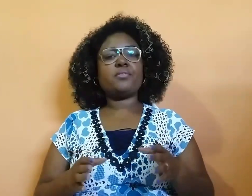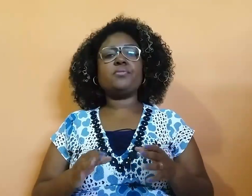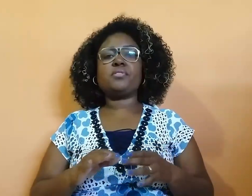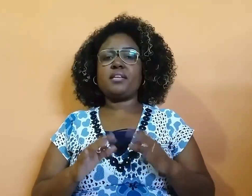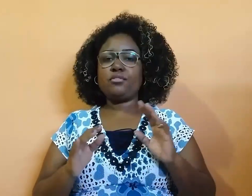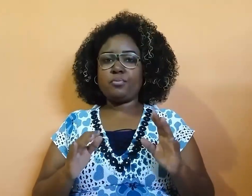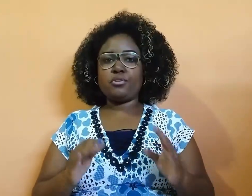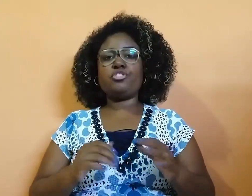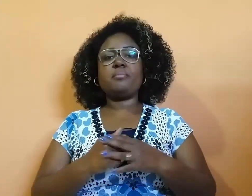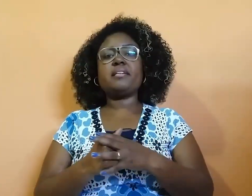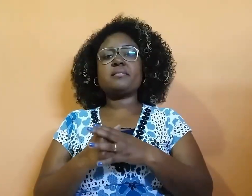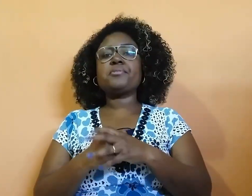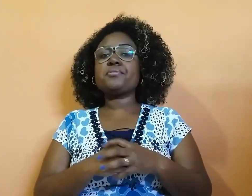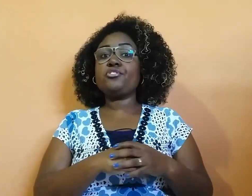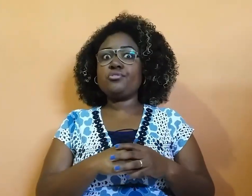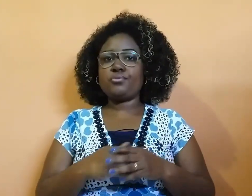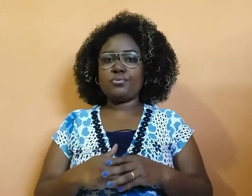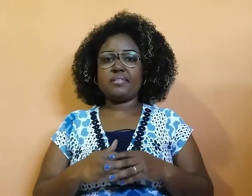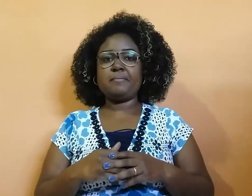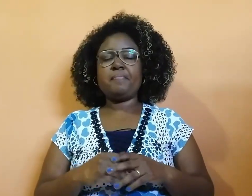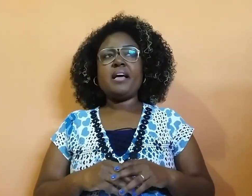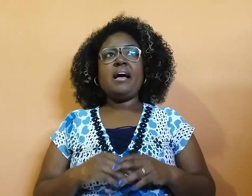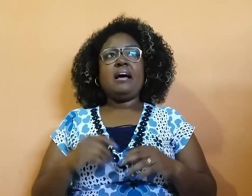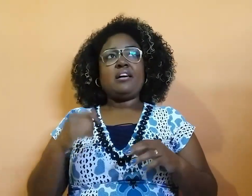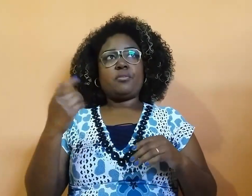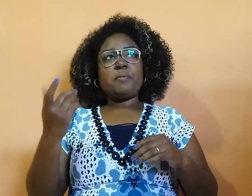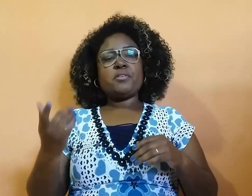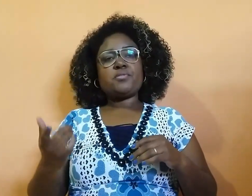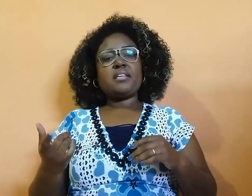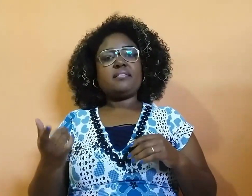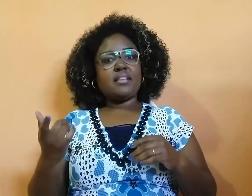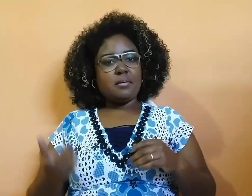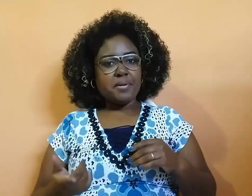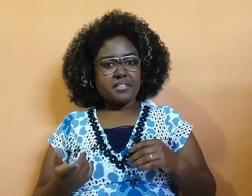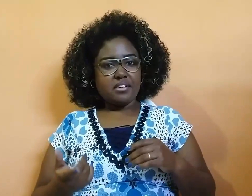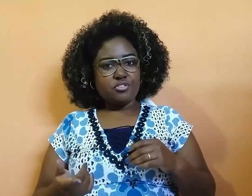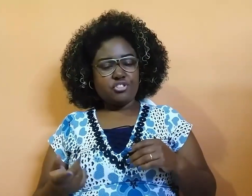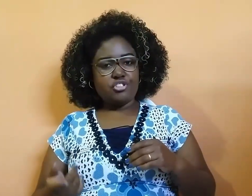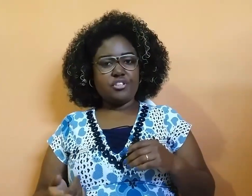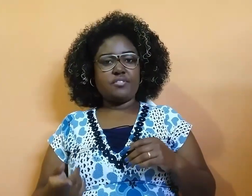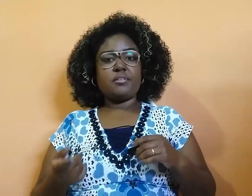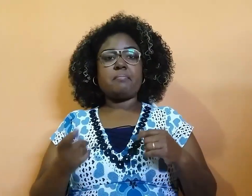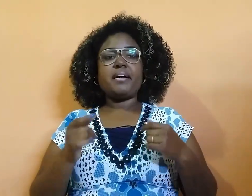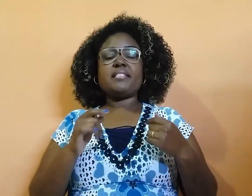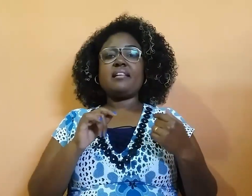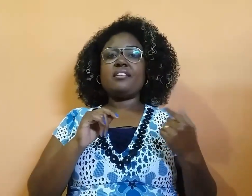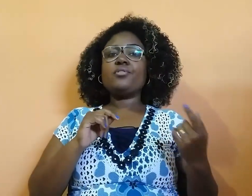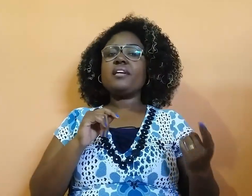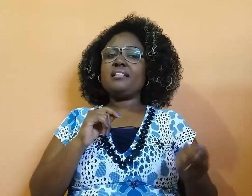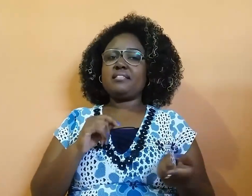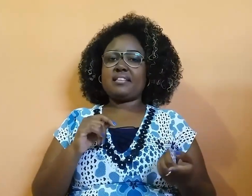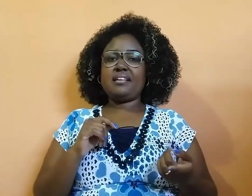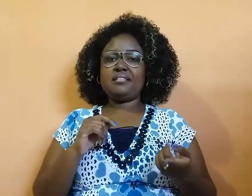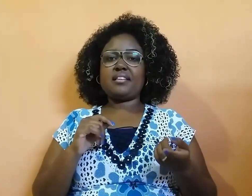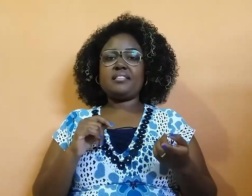preconceito pode chamar essa pessoa de surda por uma pessoa que tem perda auditiva mas ela é organizada que